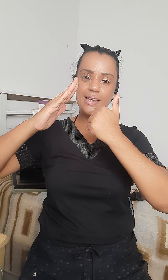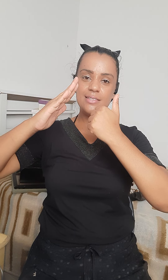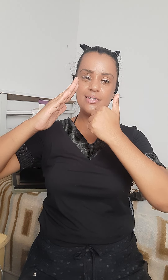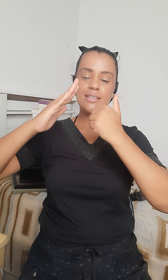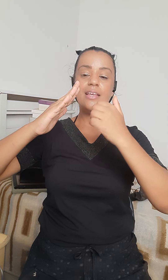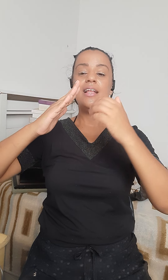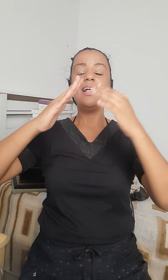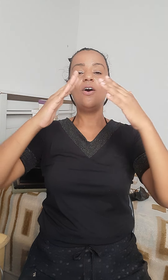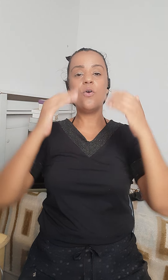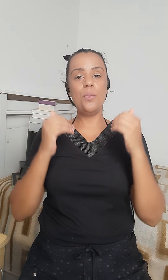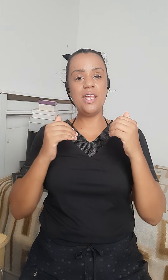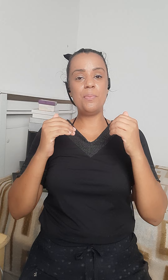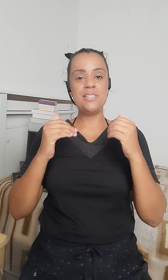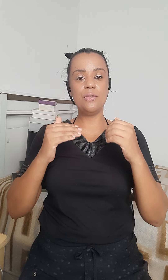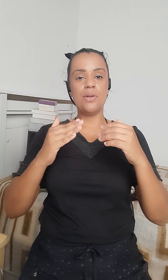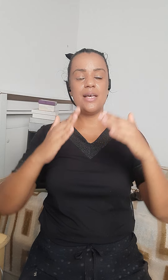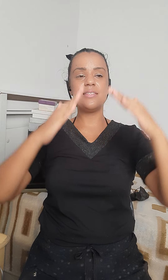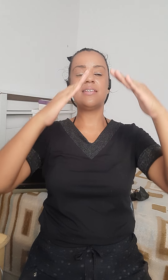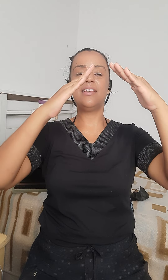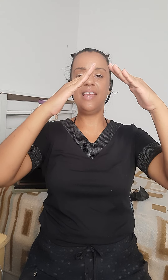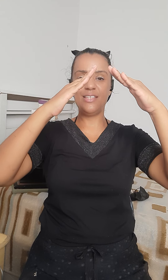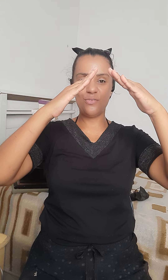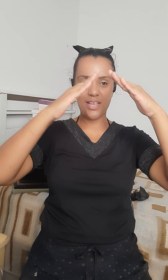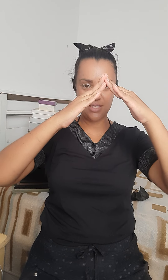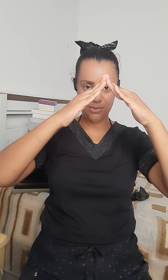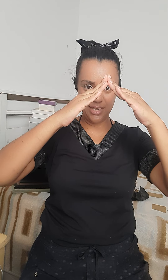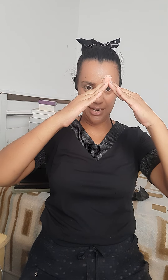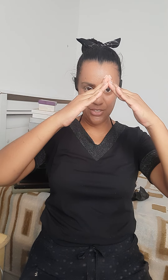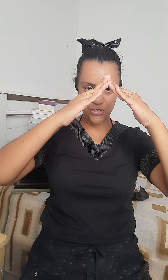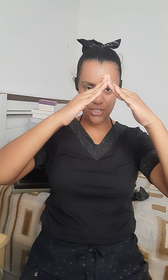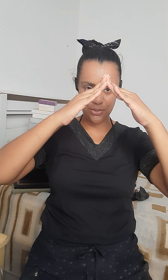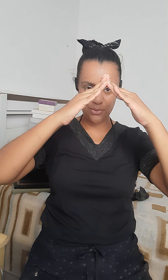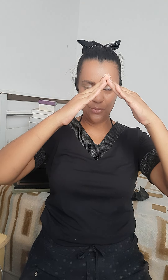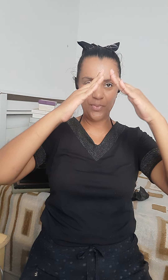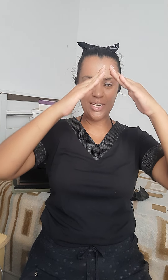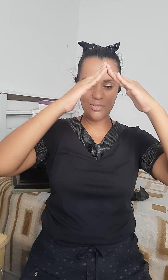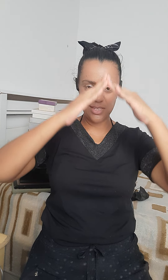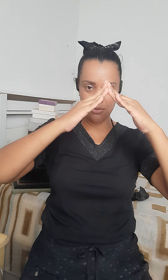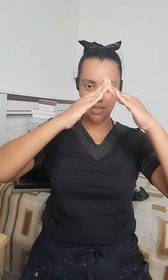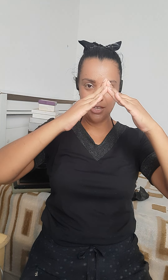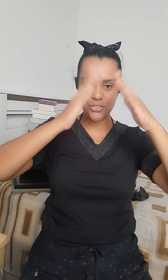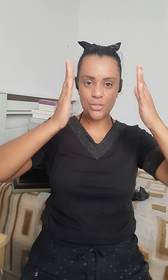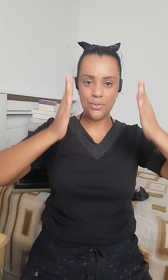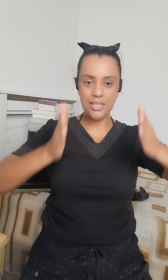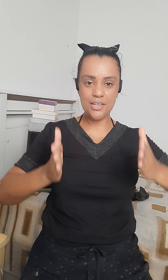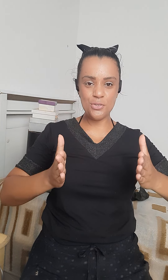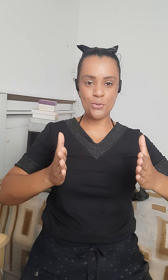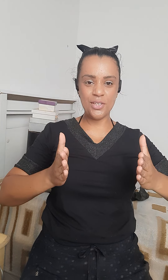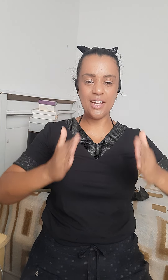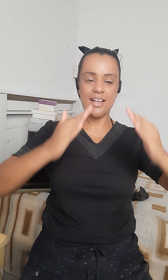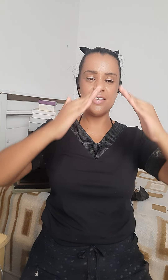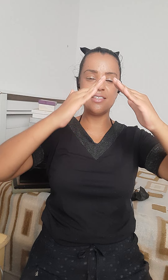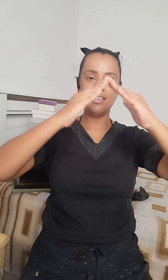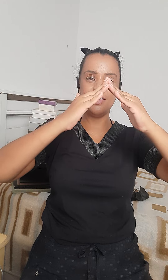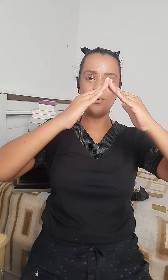sinais, ó como eles representam casa. Eles fazem um telhadinho, e a estrutura da casa. Então, ó,